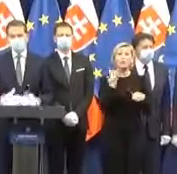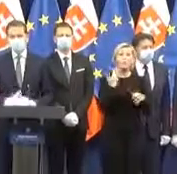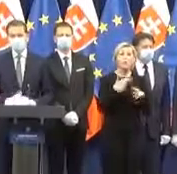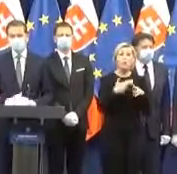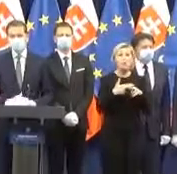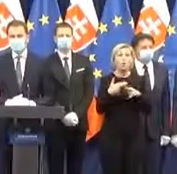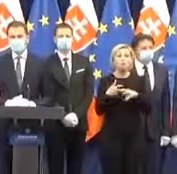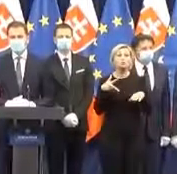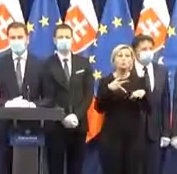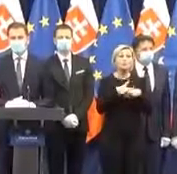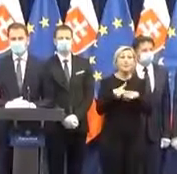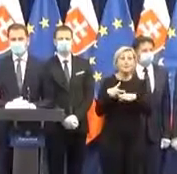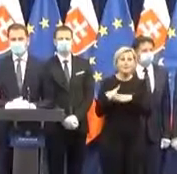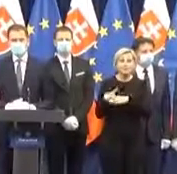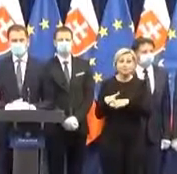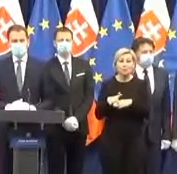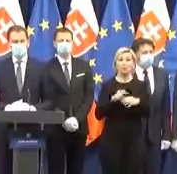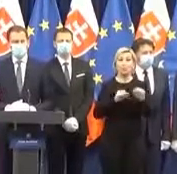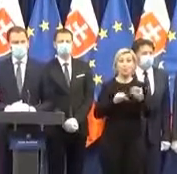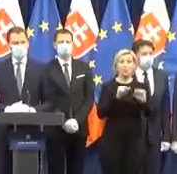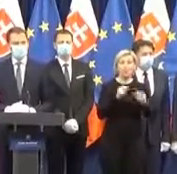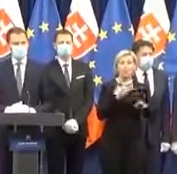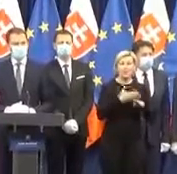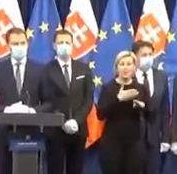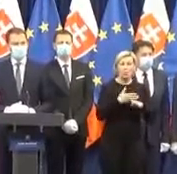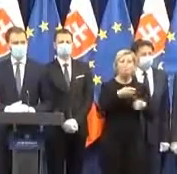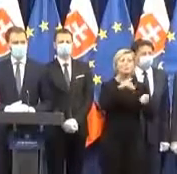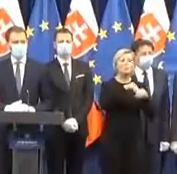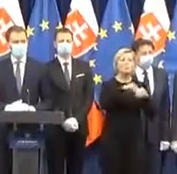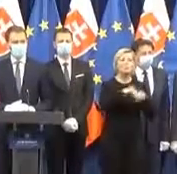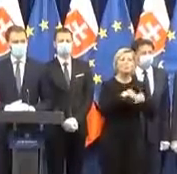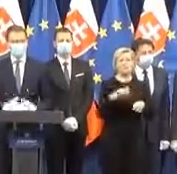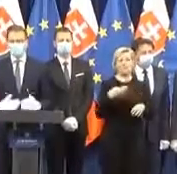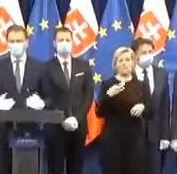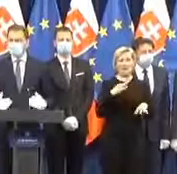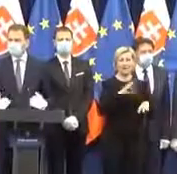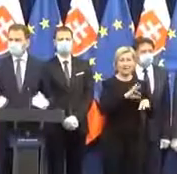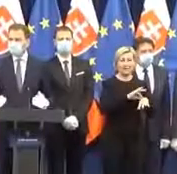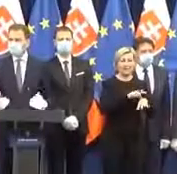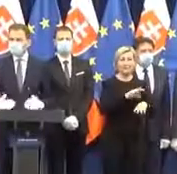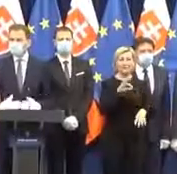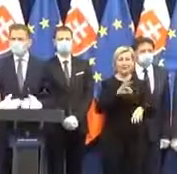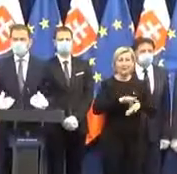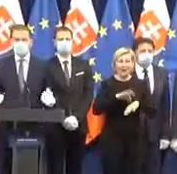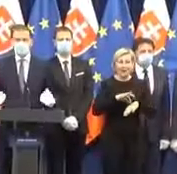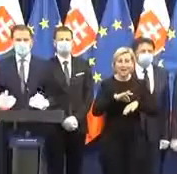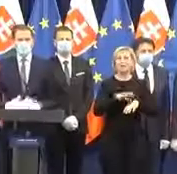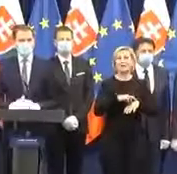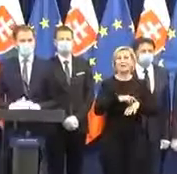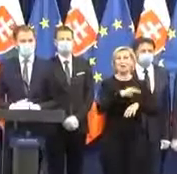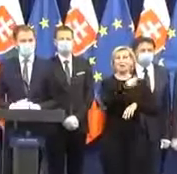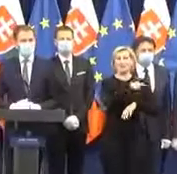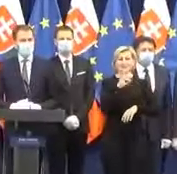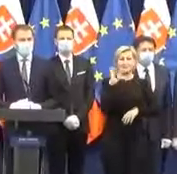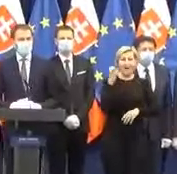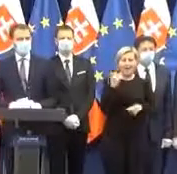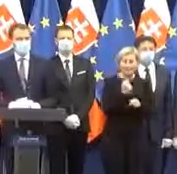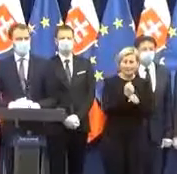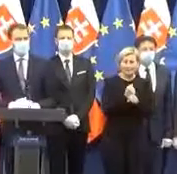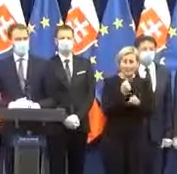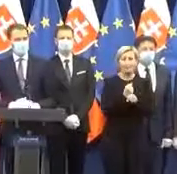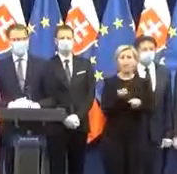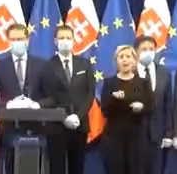najmä teda pre zdravotné sestry, lekárov, sanitárov, policajtov, vojakov, pokladničky